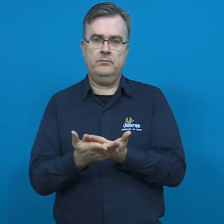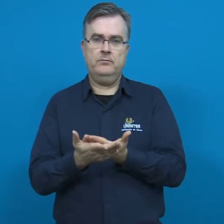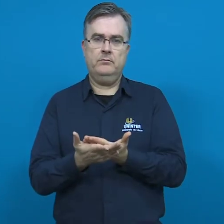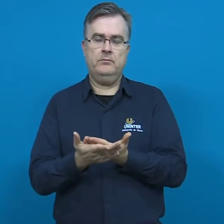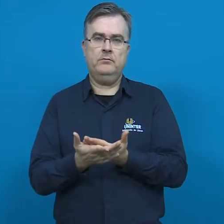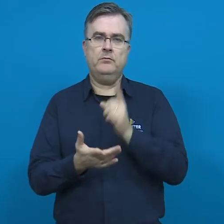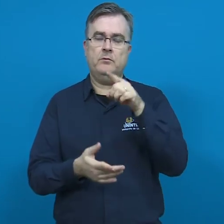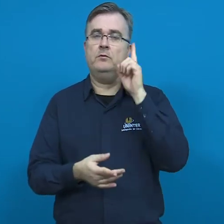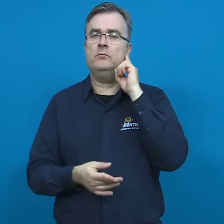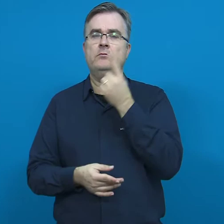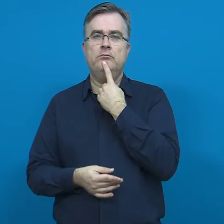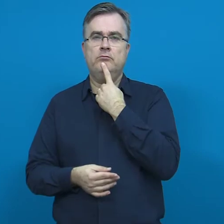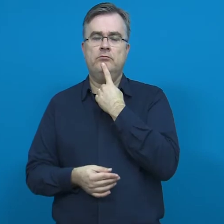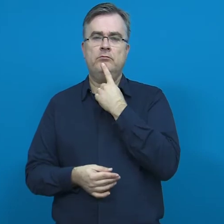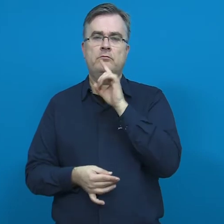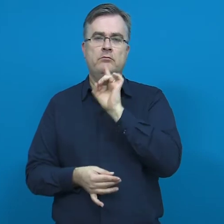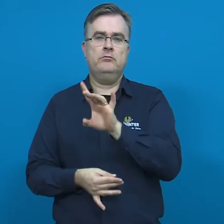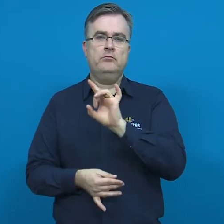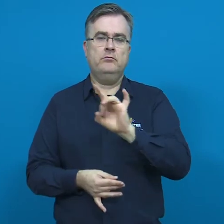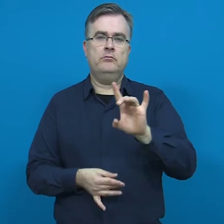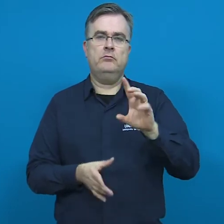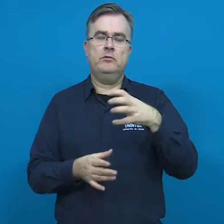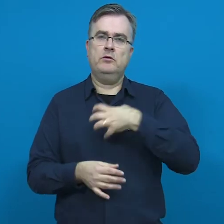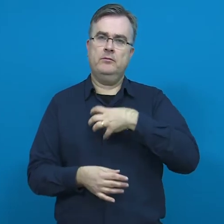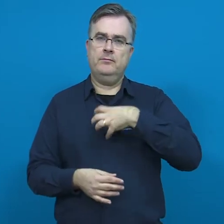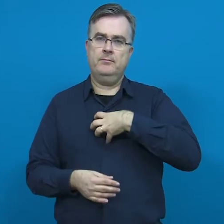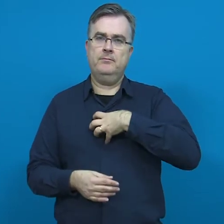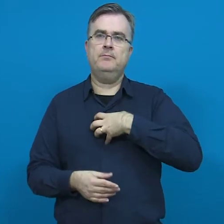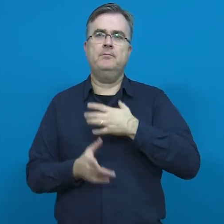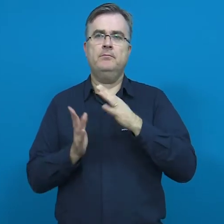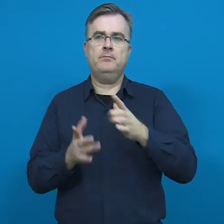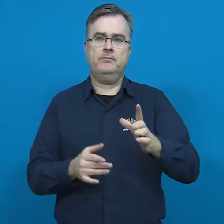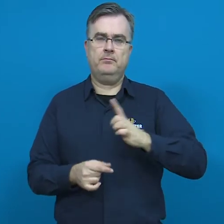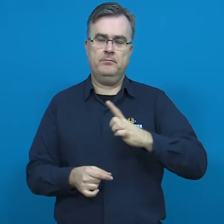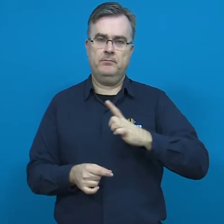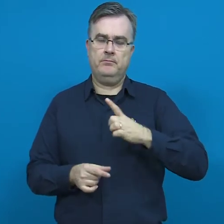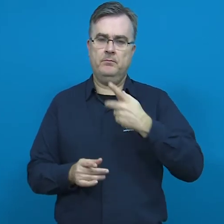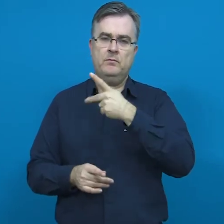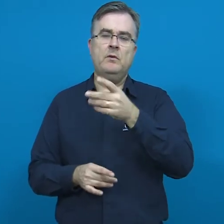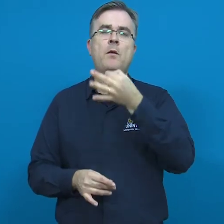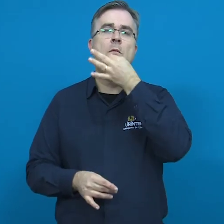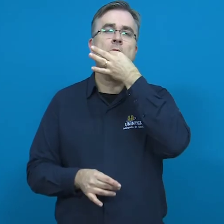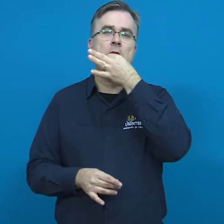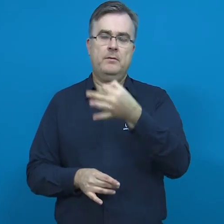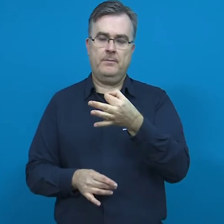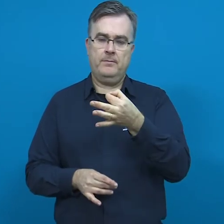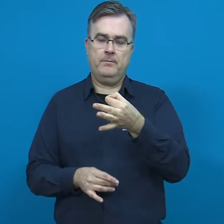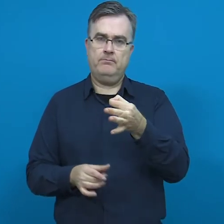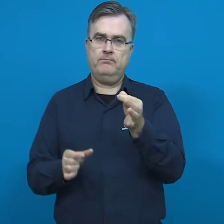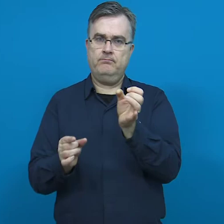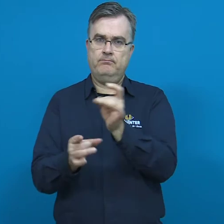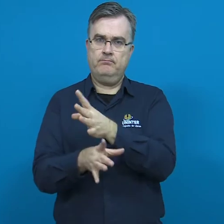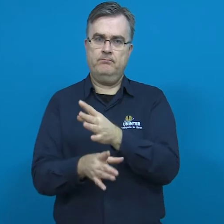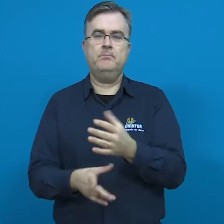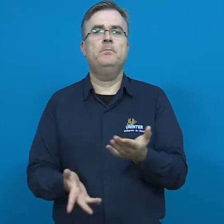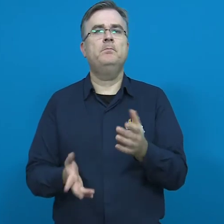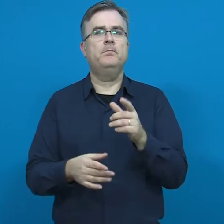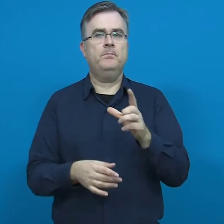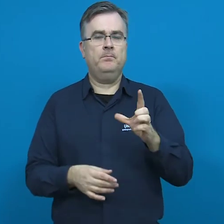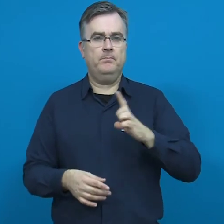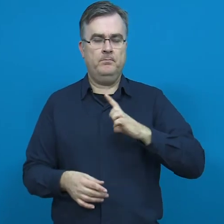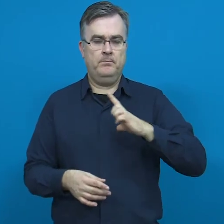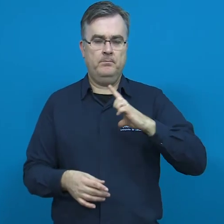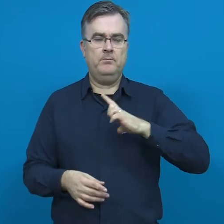já acreditavam no surdo, cada um à sua forma, mas eles já tinham a sua opinião